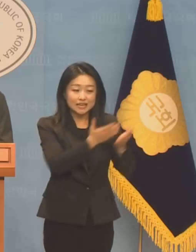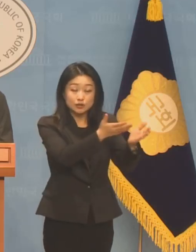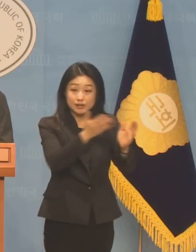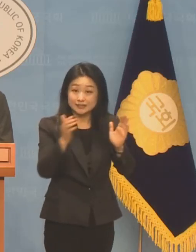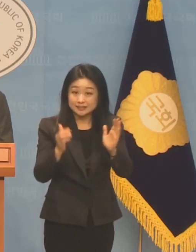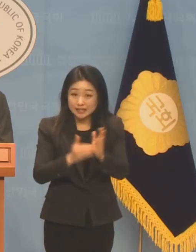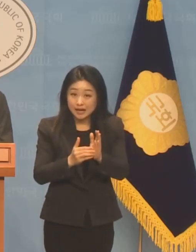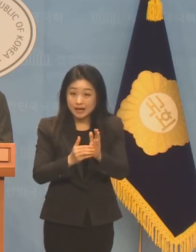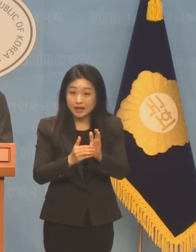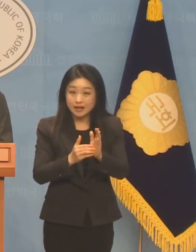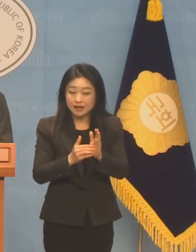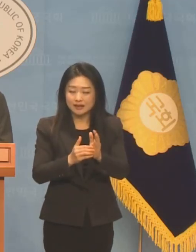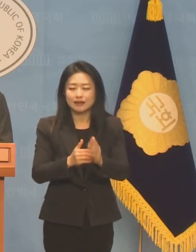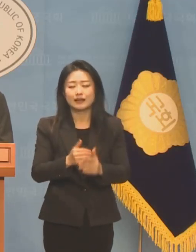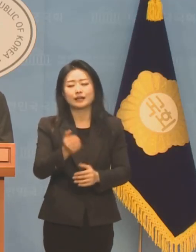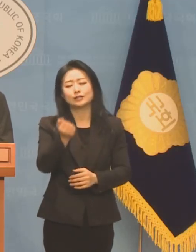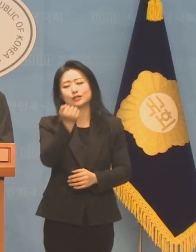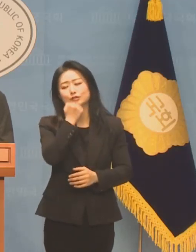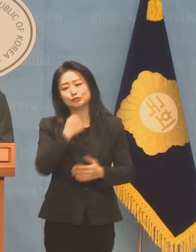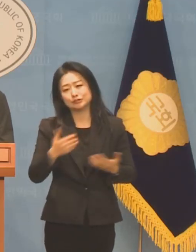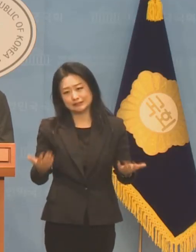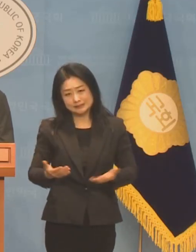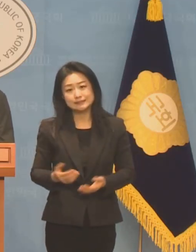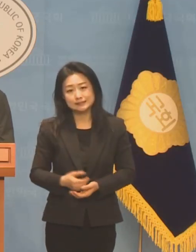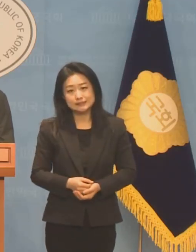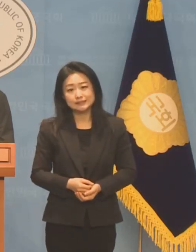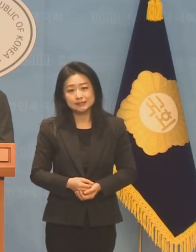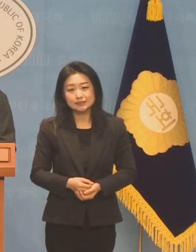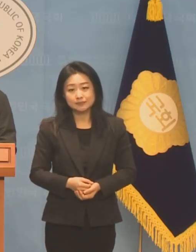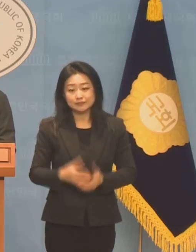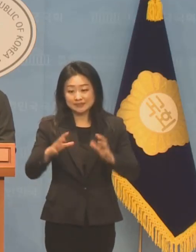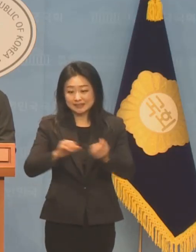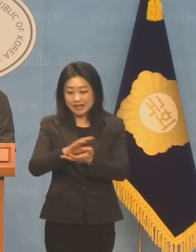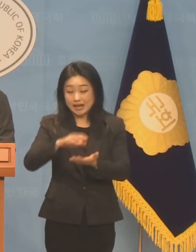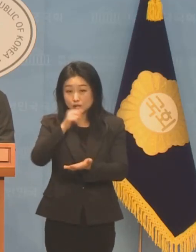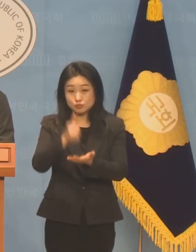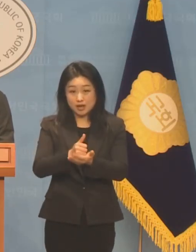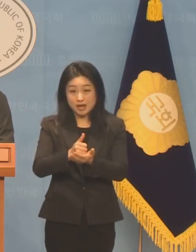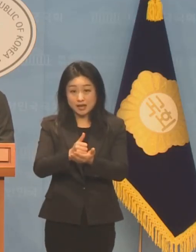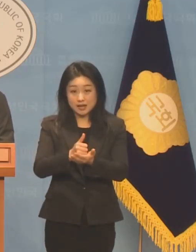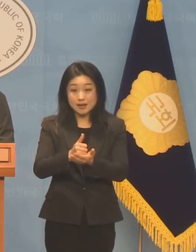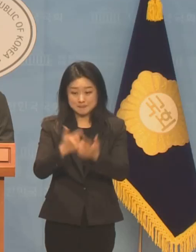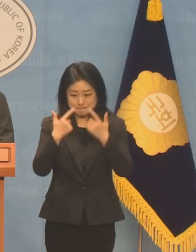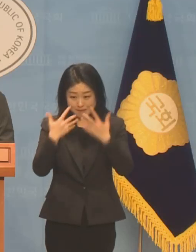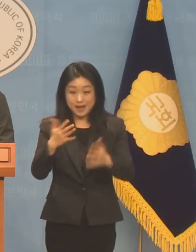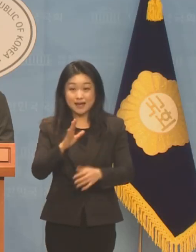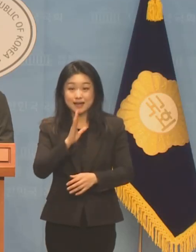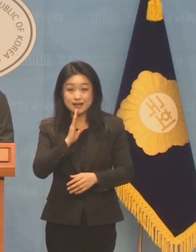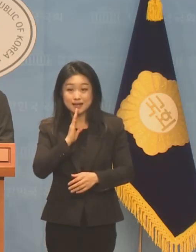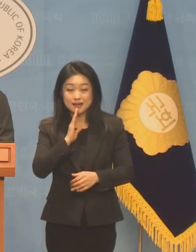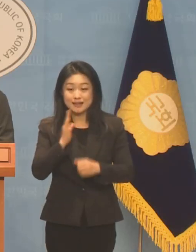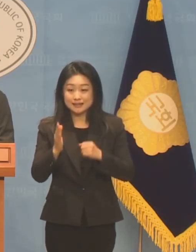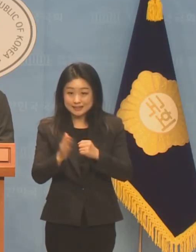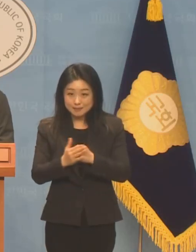것이라고요? 지나가던 소가 웃을 일입니다. 내란죄는 빼도 박도 못하니